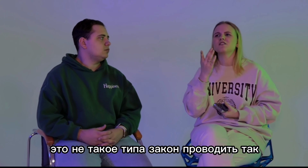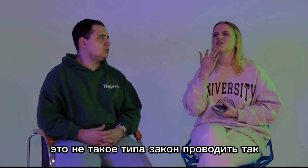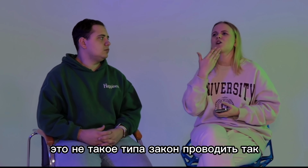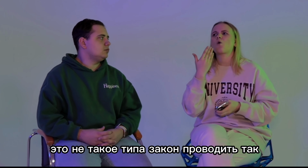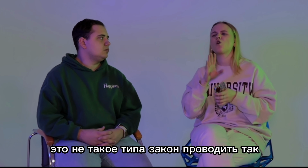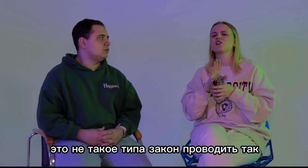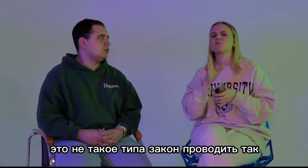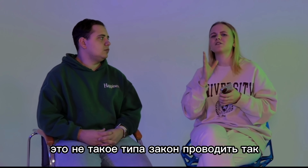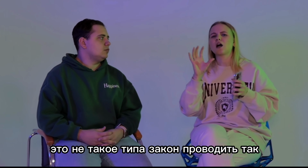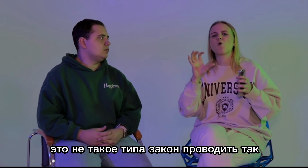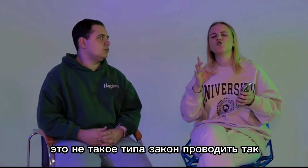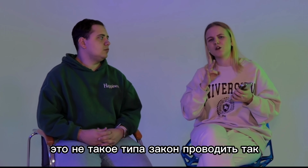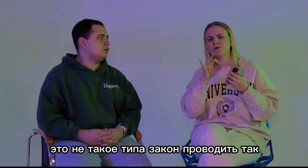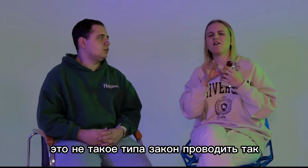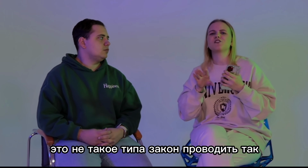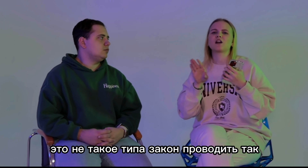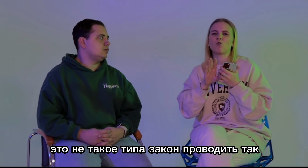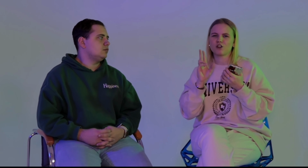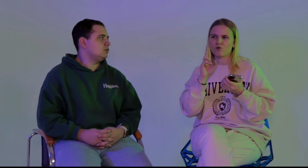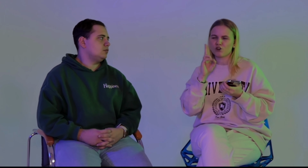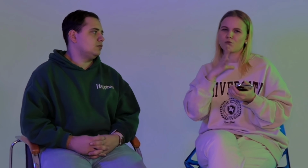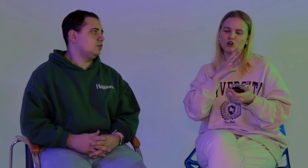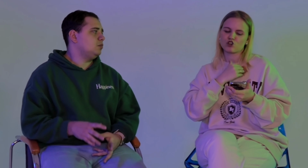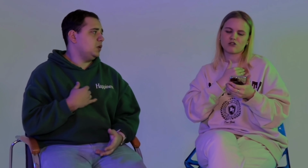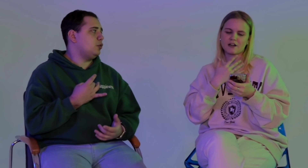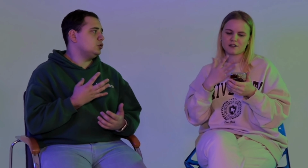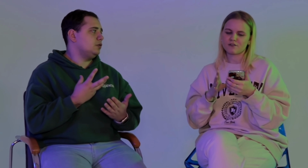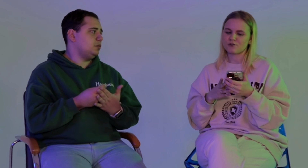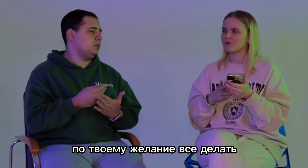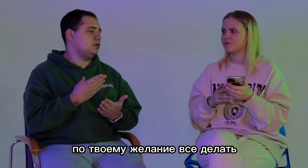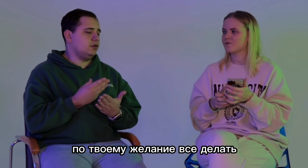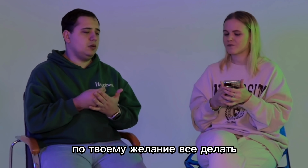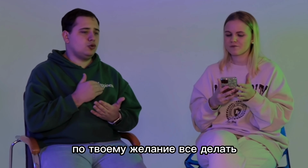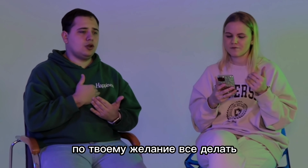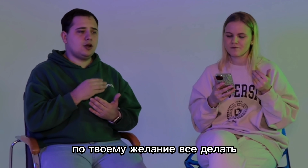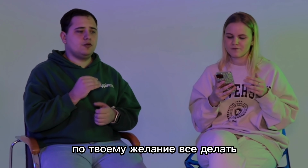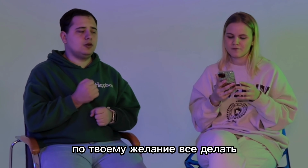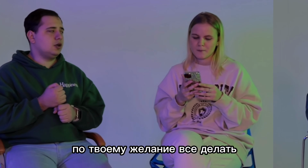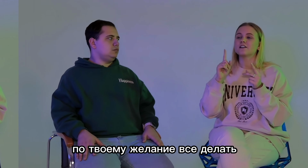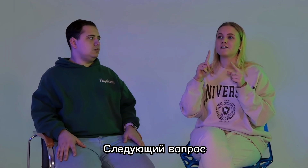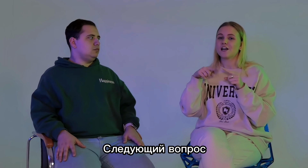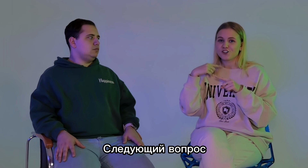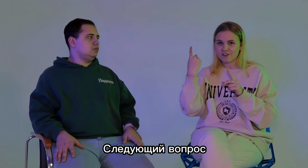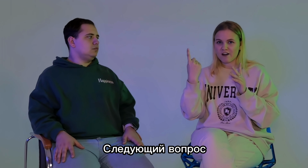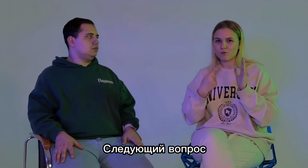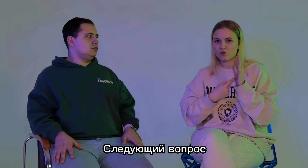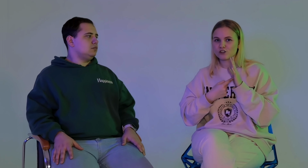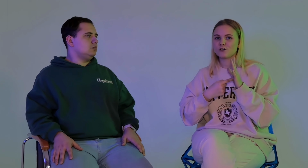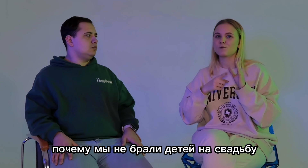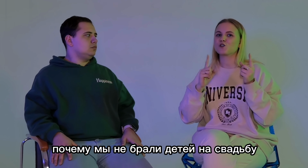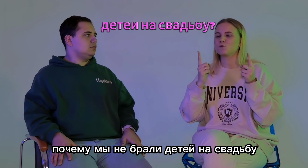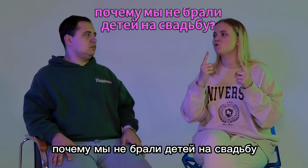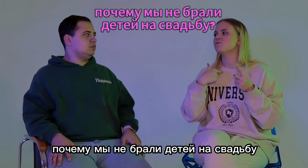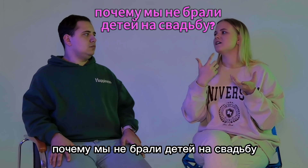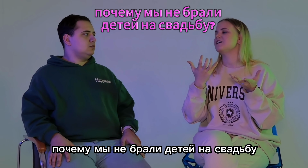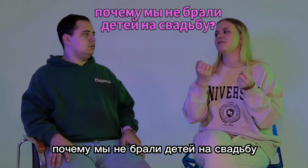не такое, типа, законно говорить, такое-то фото было желание. Ну, по своему желанию все делать. Следующий вопрос. Почему мы не